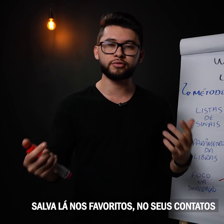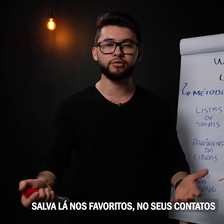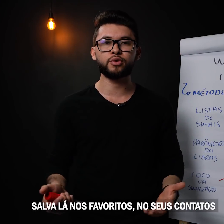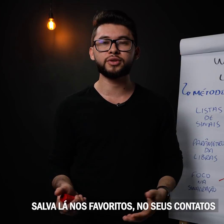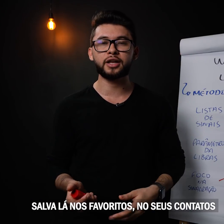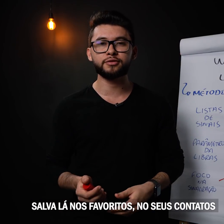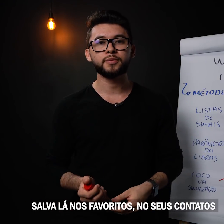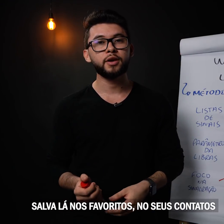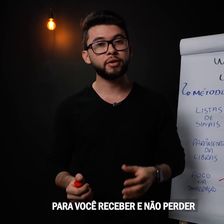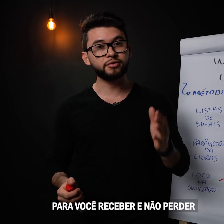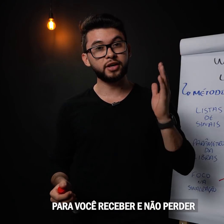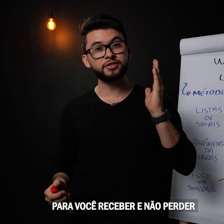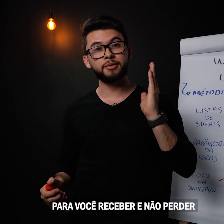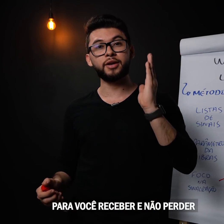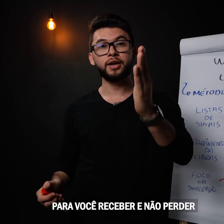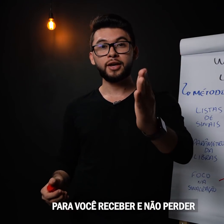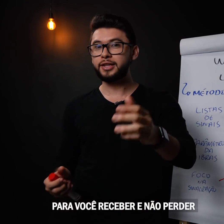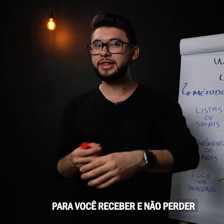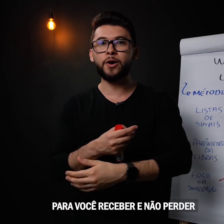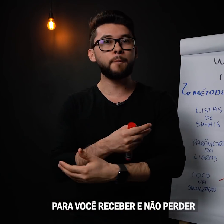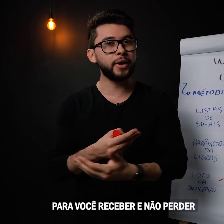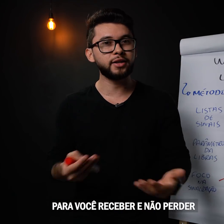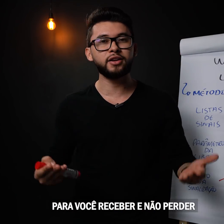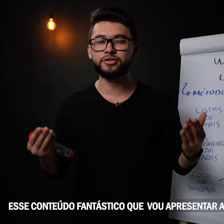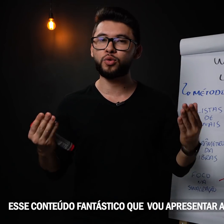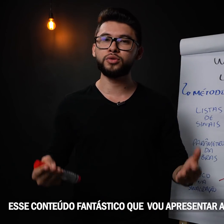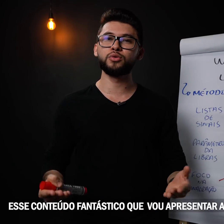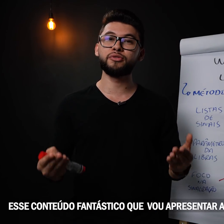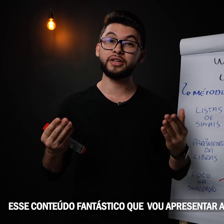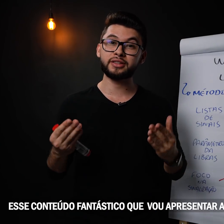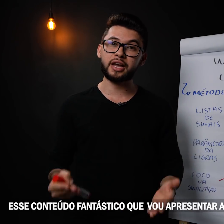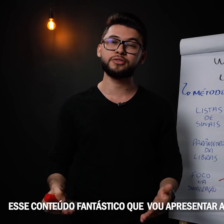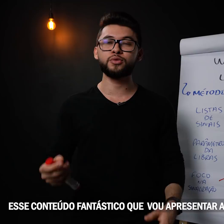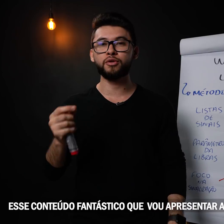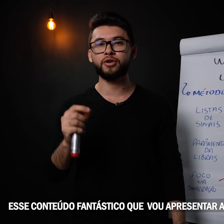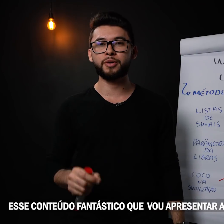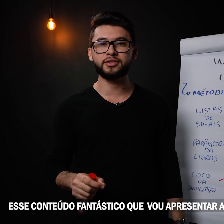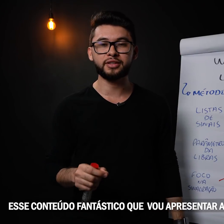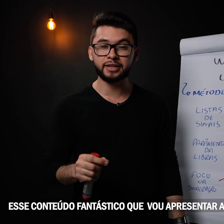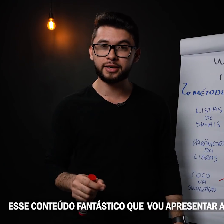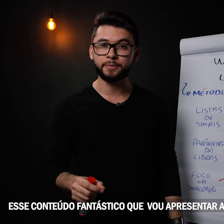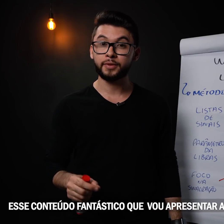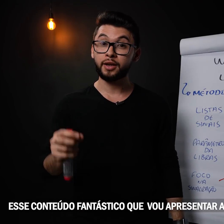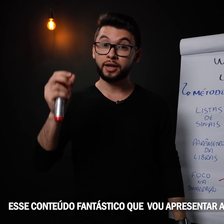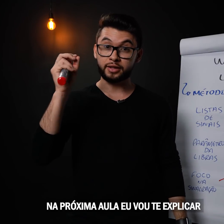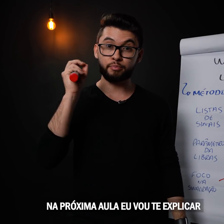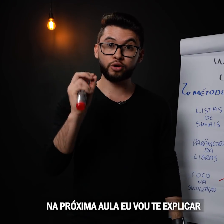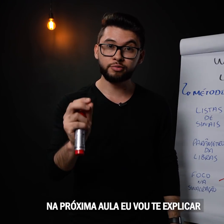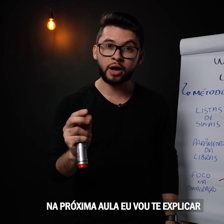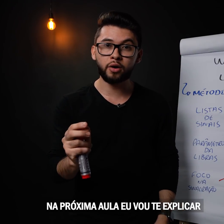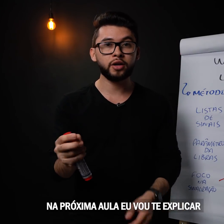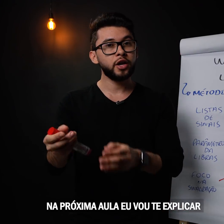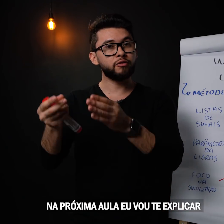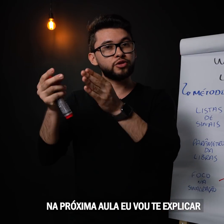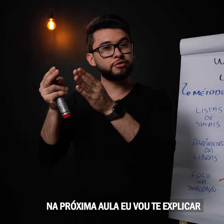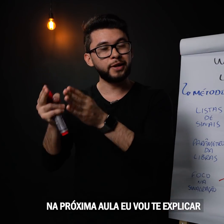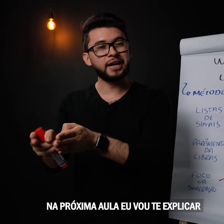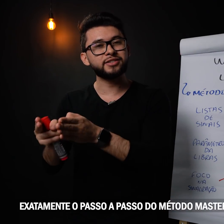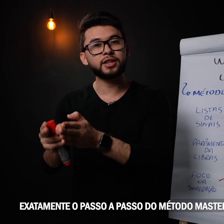seus contatos, para você receber e não perder esse conteúdo fantástico que eu vou apresentar aqui. Na próxima aula, eu vou te explicar